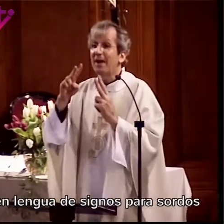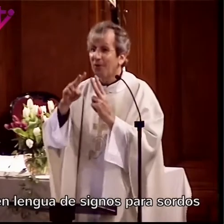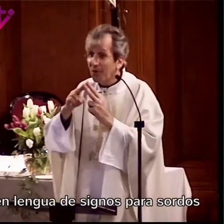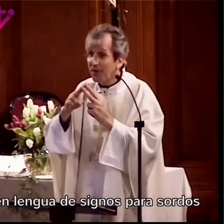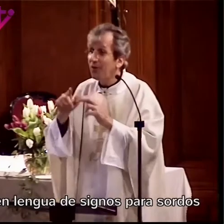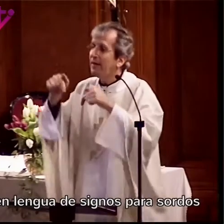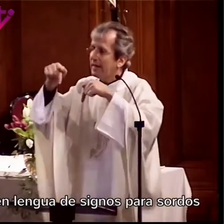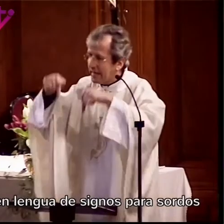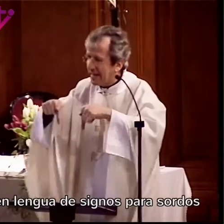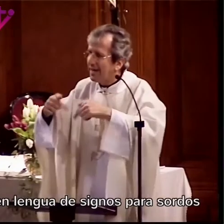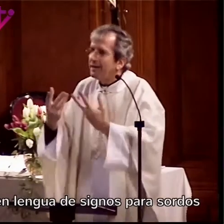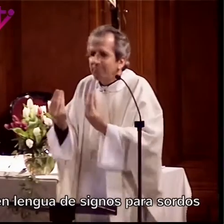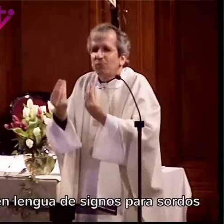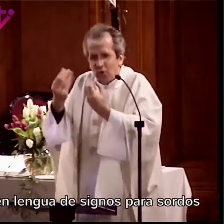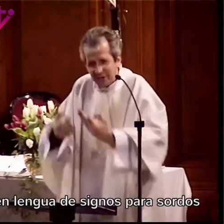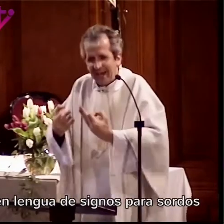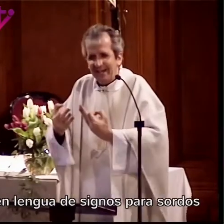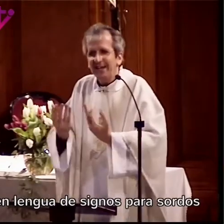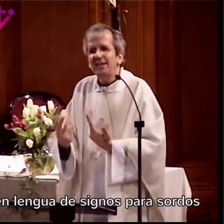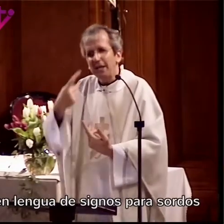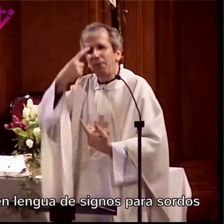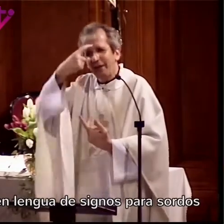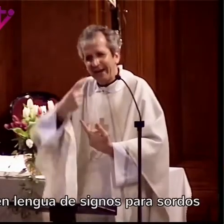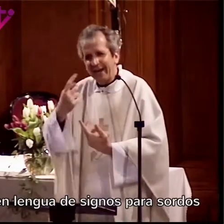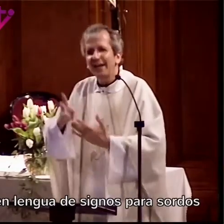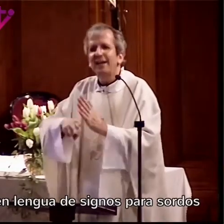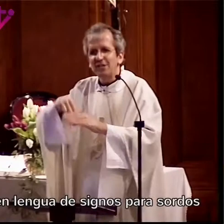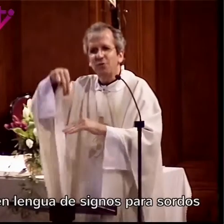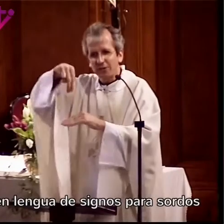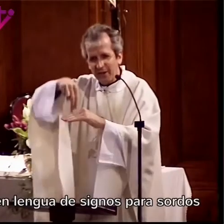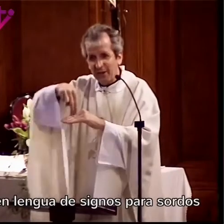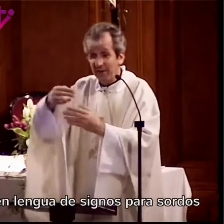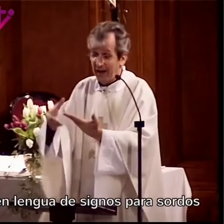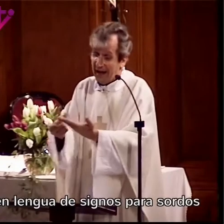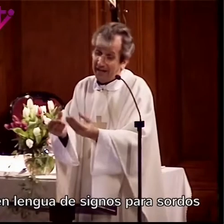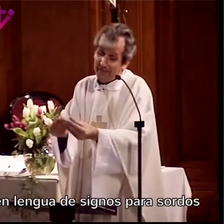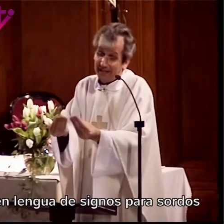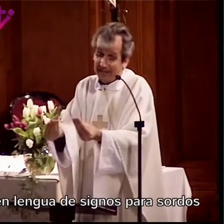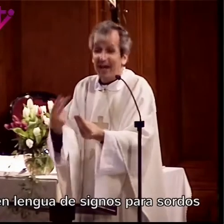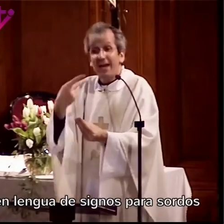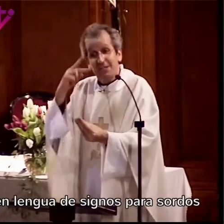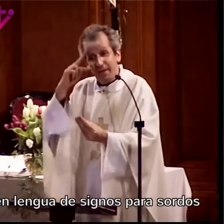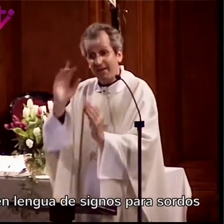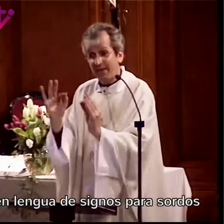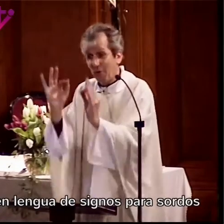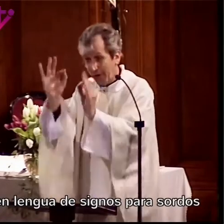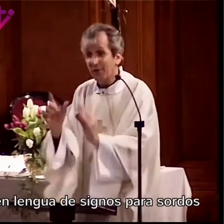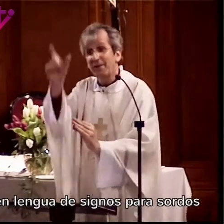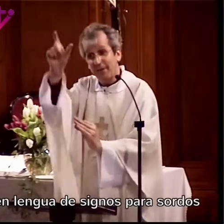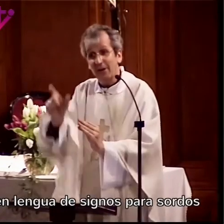conocido y que constata y puede creer en su resurrección a través de esa experiencia concreta de verlo